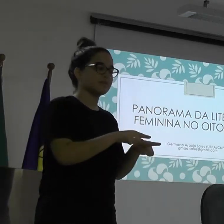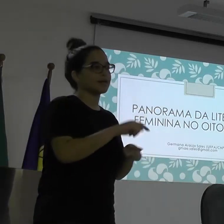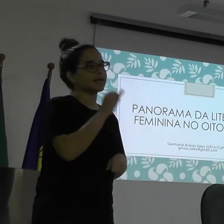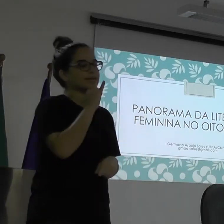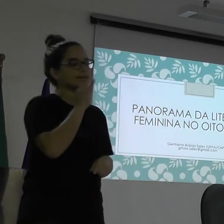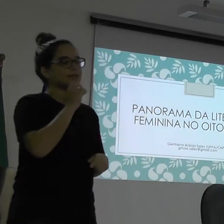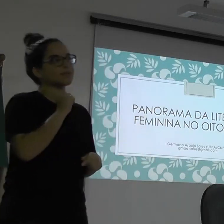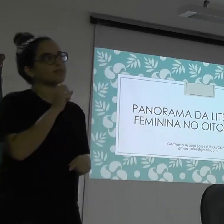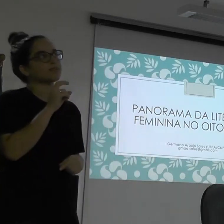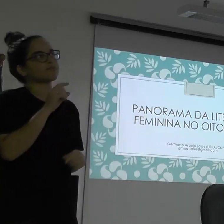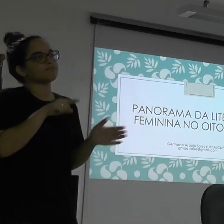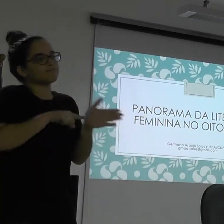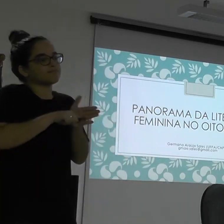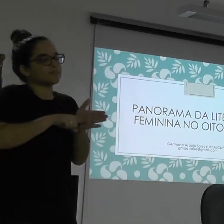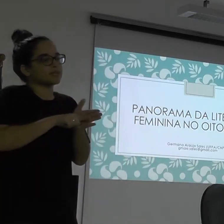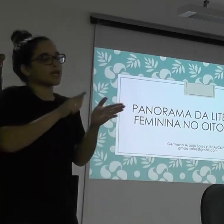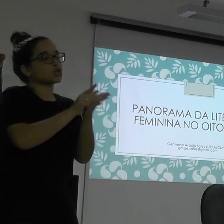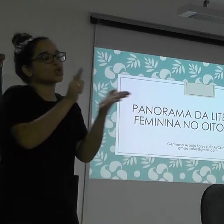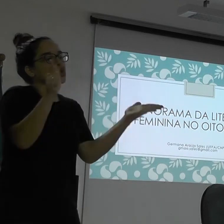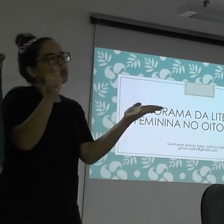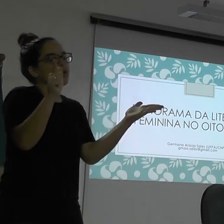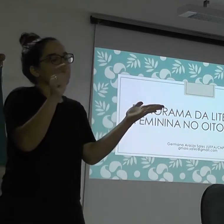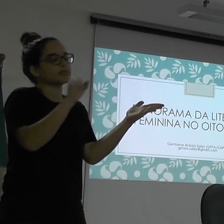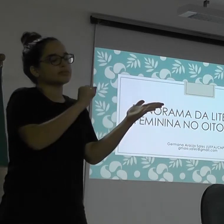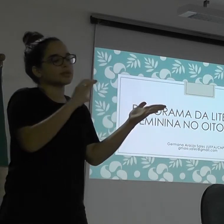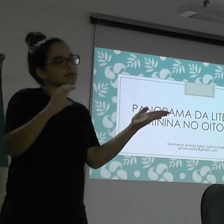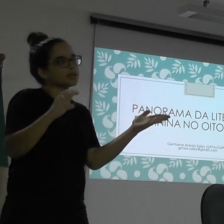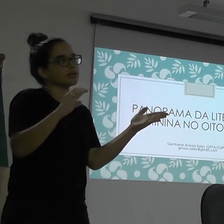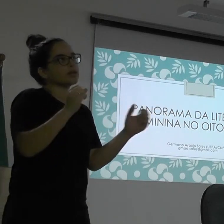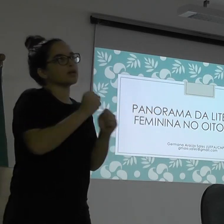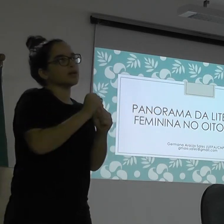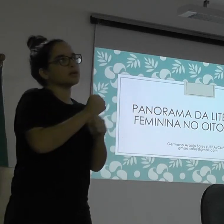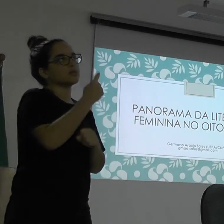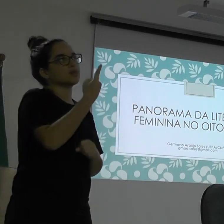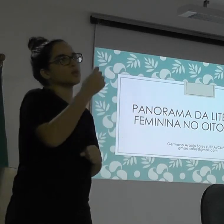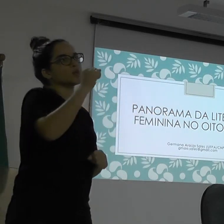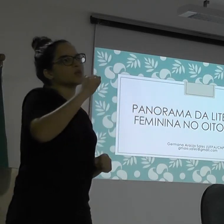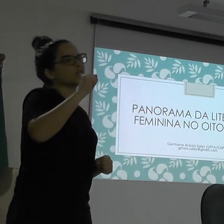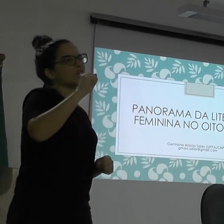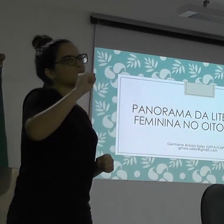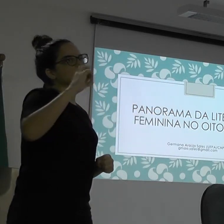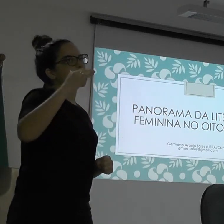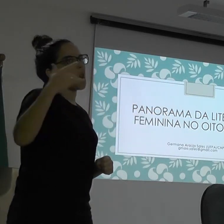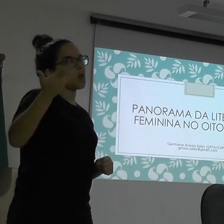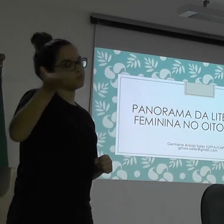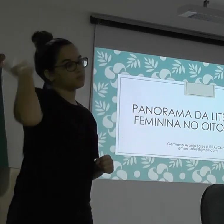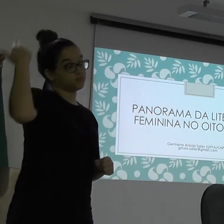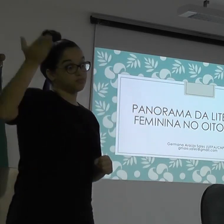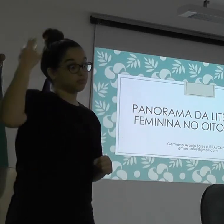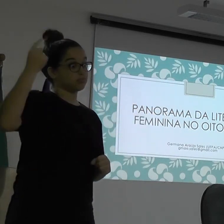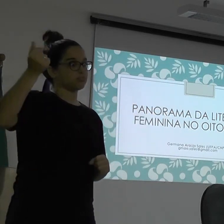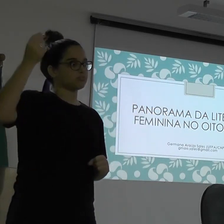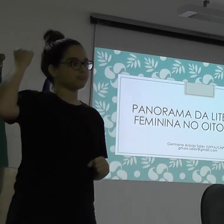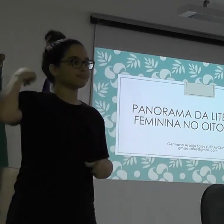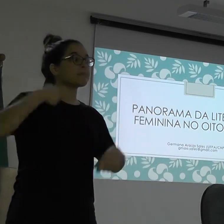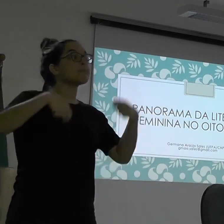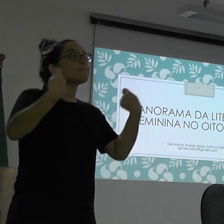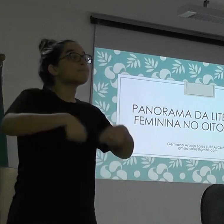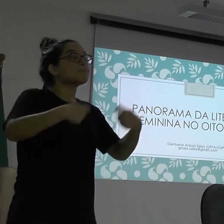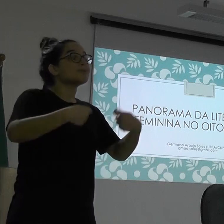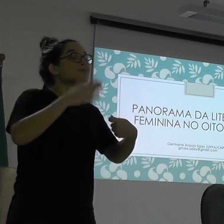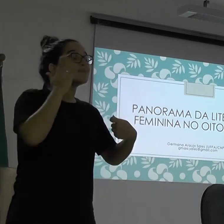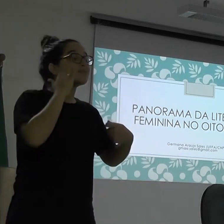vai pesquisar, sei lá, Jornal Catarinense, que saiu em 1800 para Vai Pedreiros. Aí você tem que saber qual